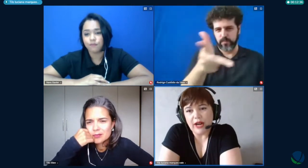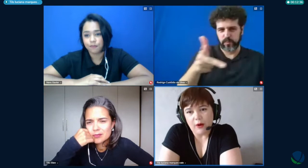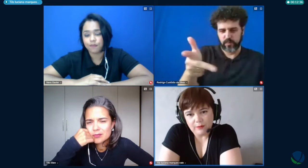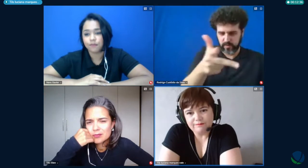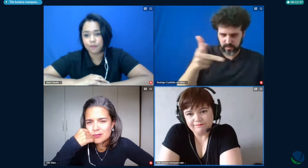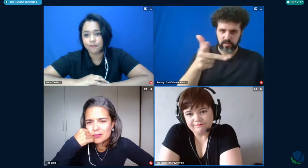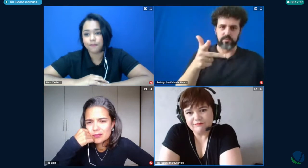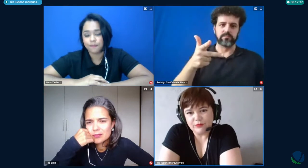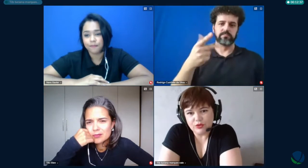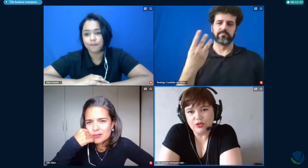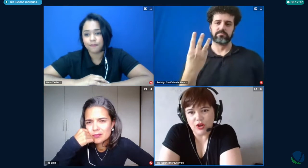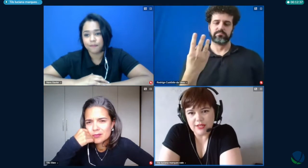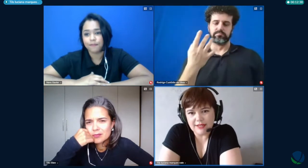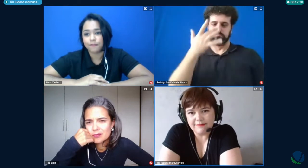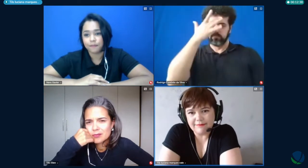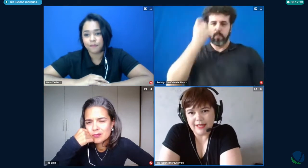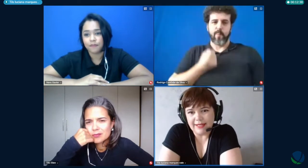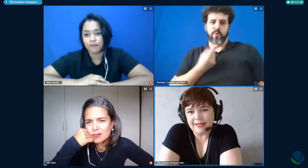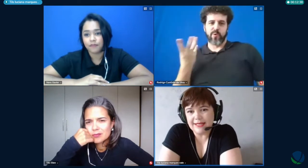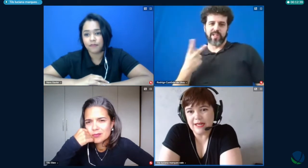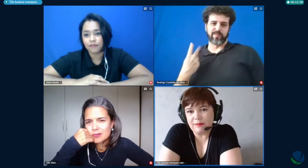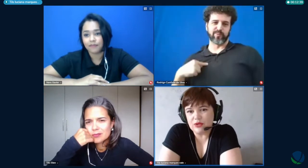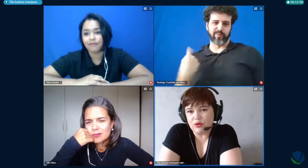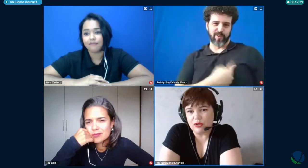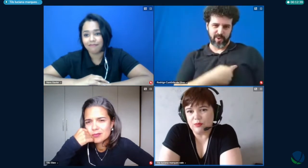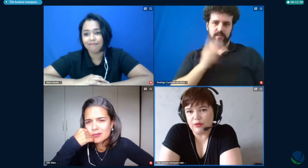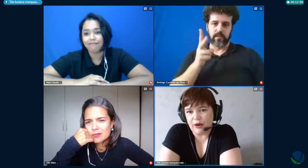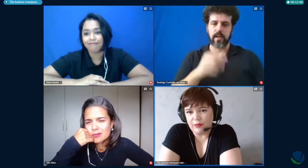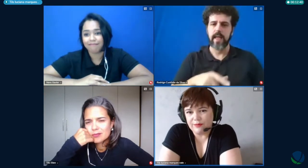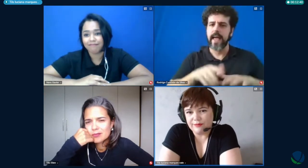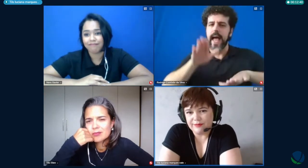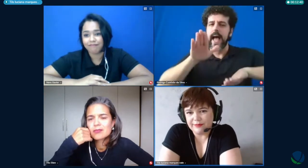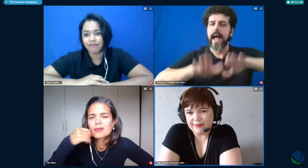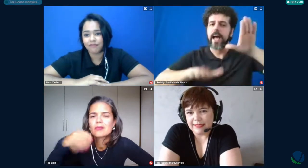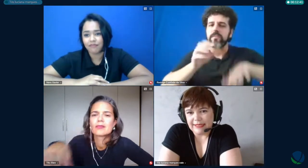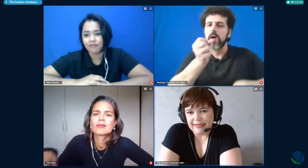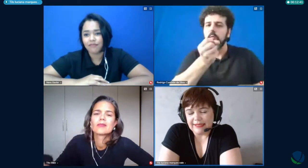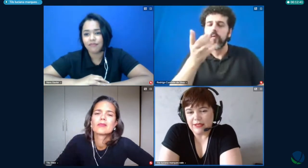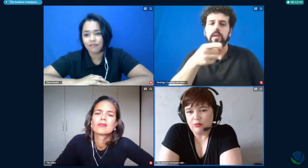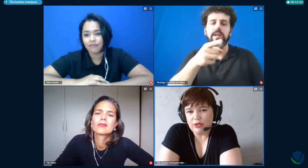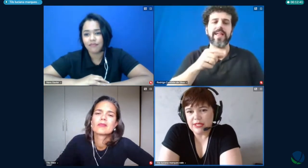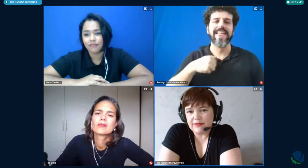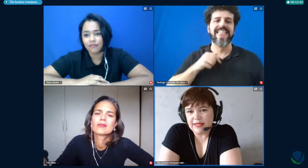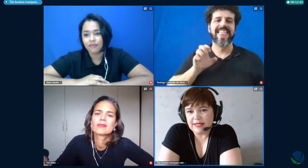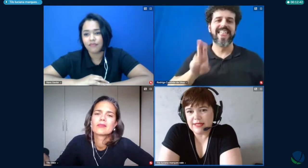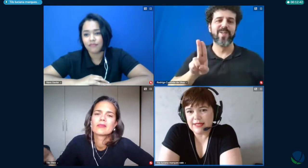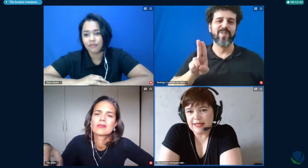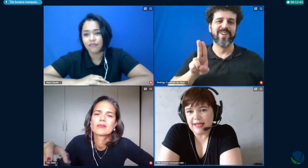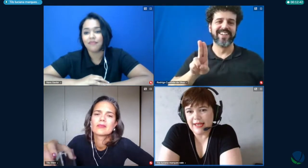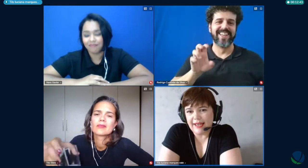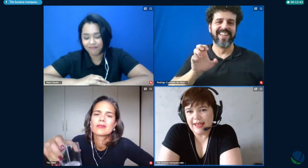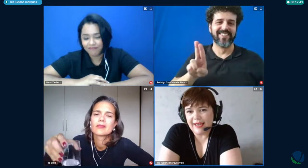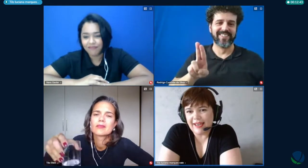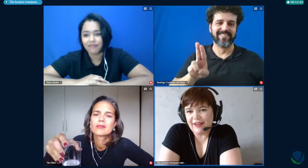no plural, do nós, da terceira pessoa no plural. Então, muitas